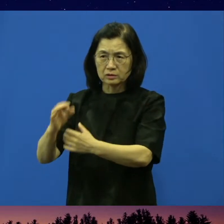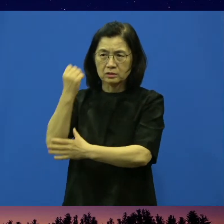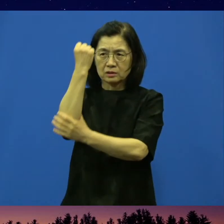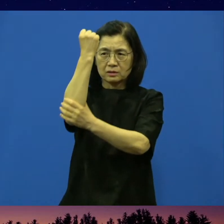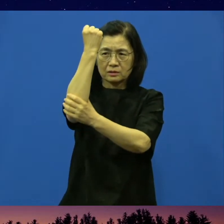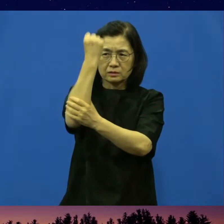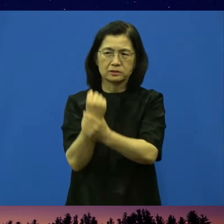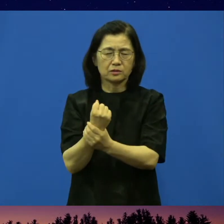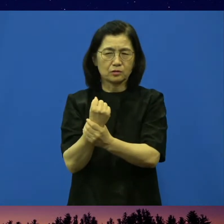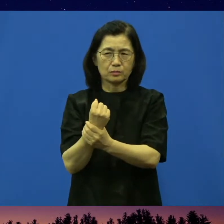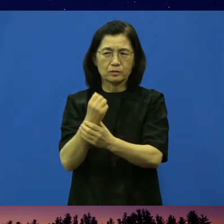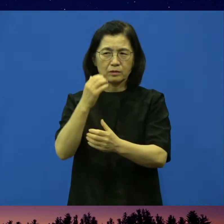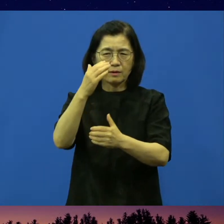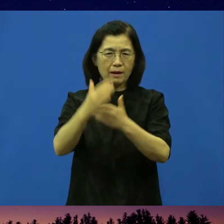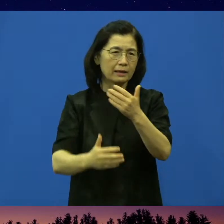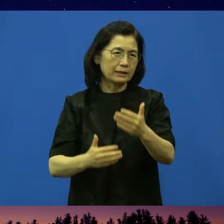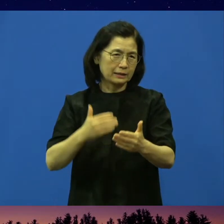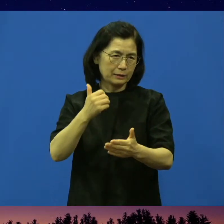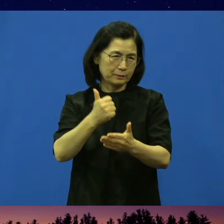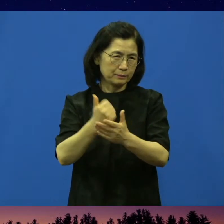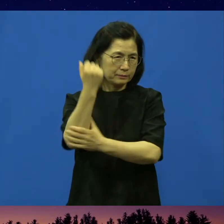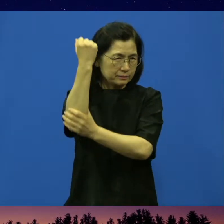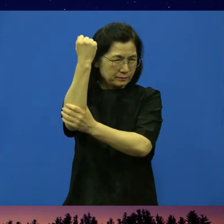야박하죠, 하나님.